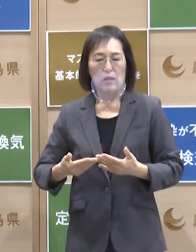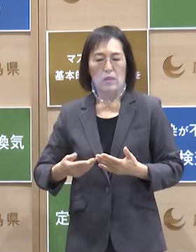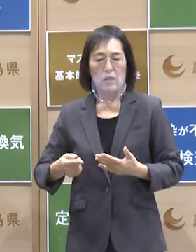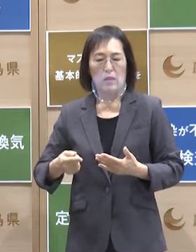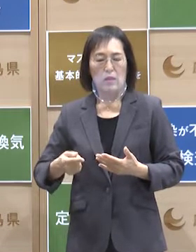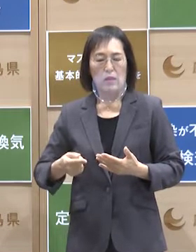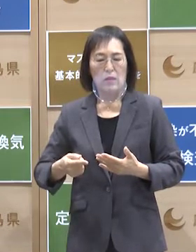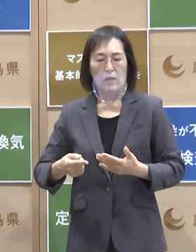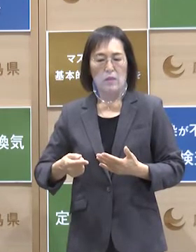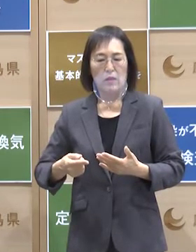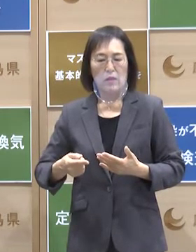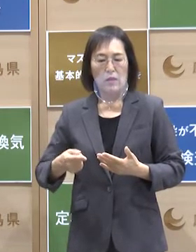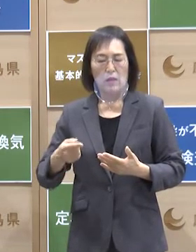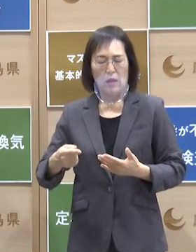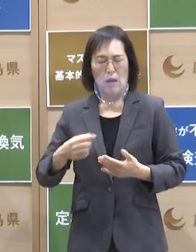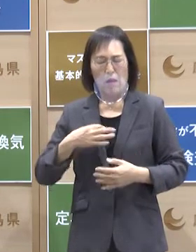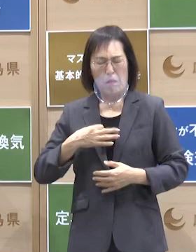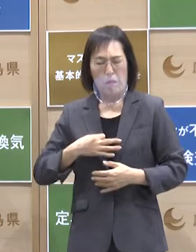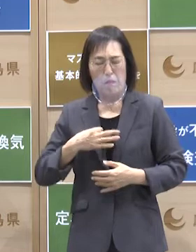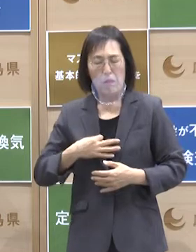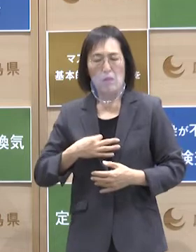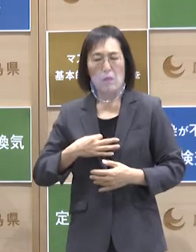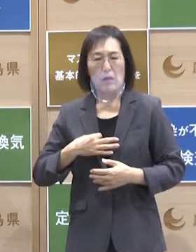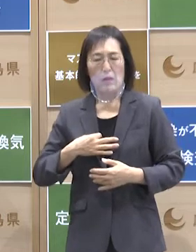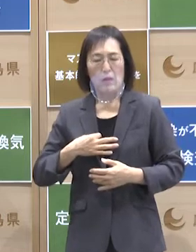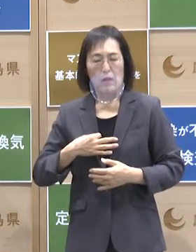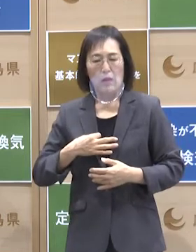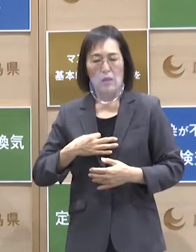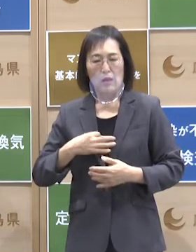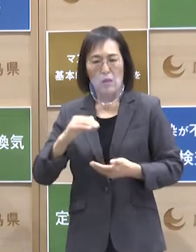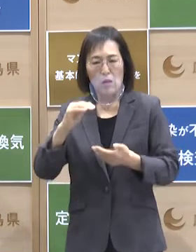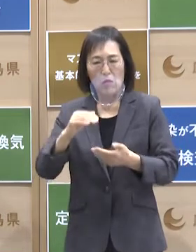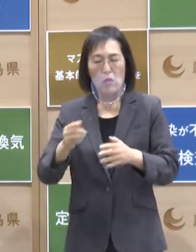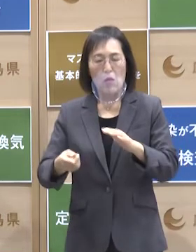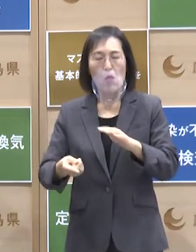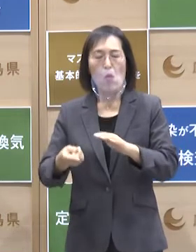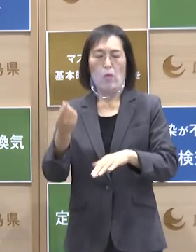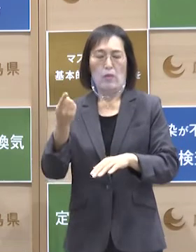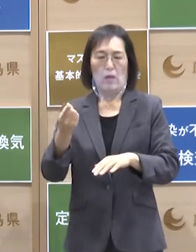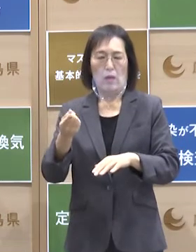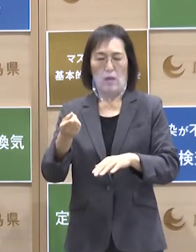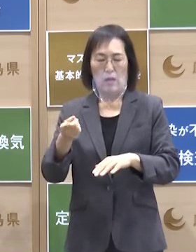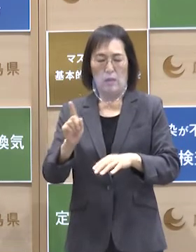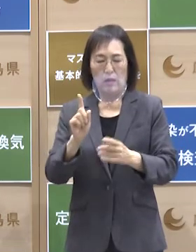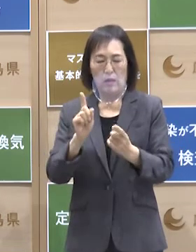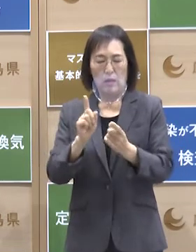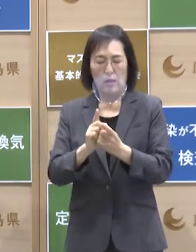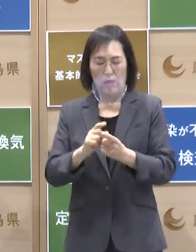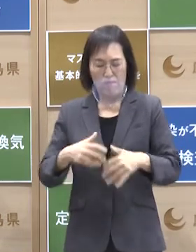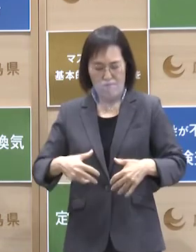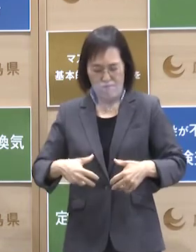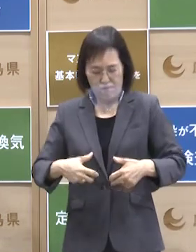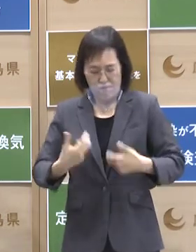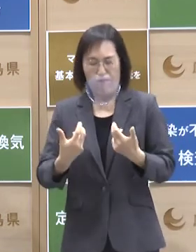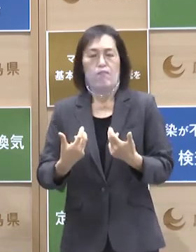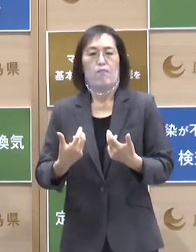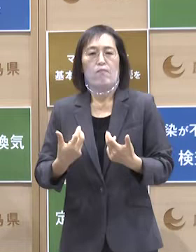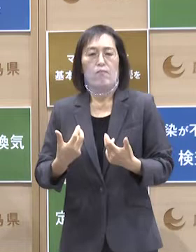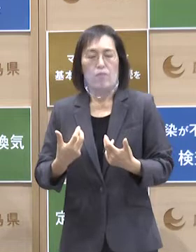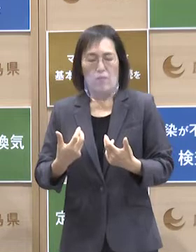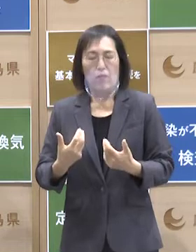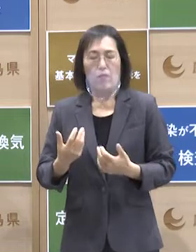にこの、まあ、大きなリスクとなるようなことをですね、行うということには強い憂いを感じているところです